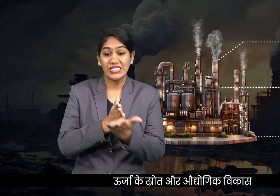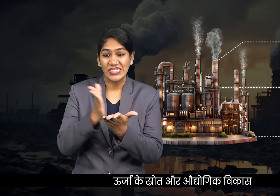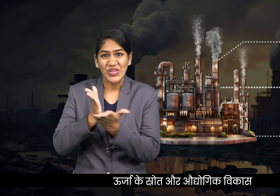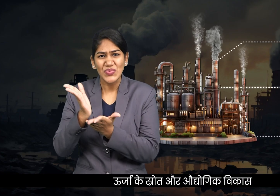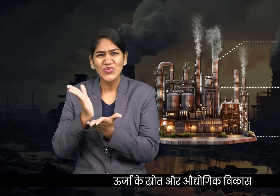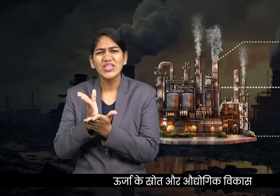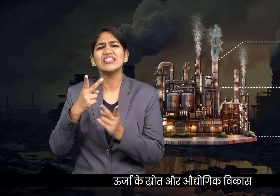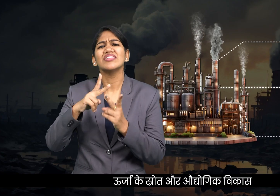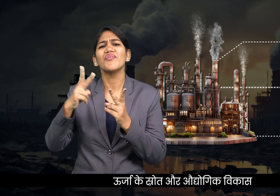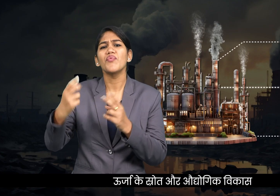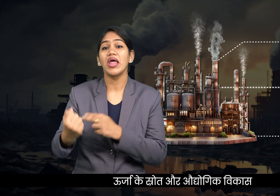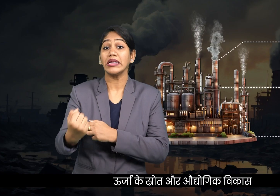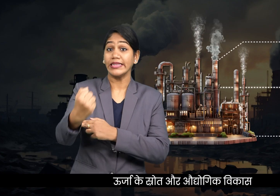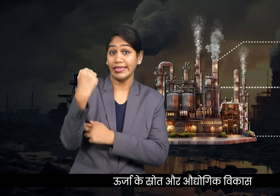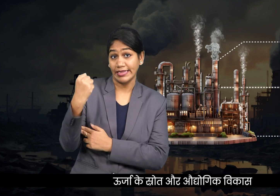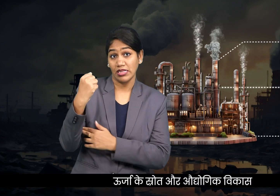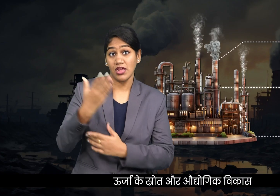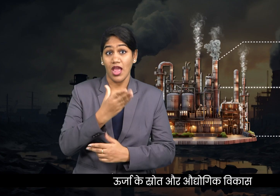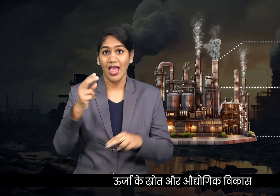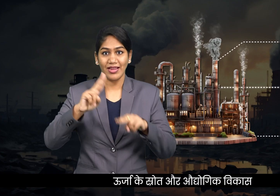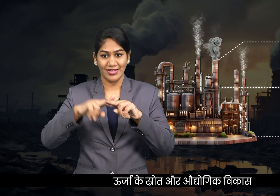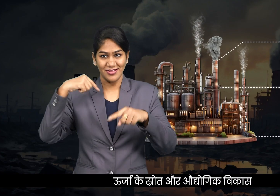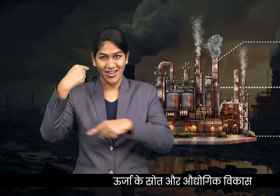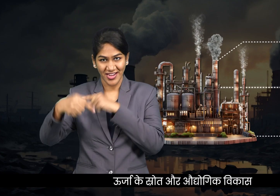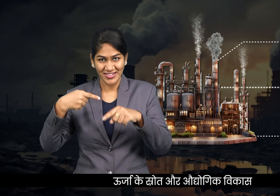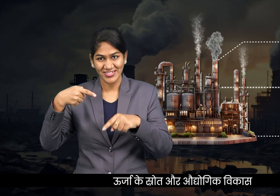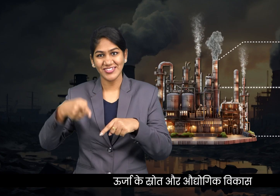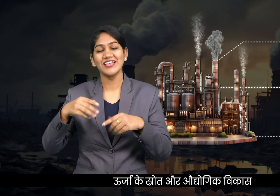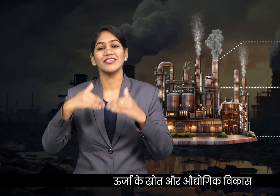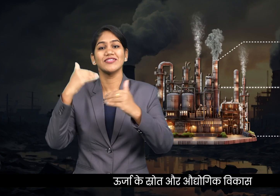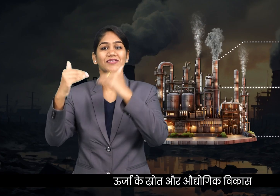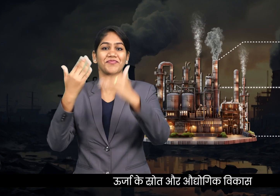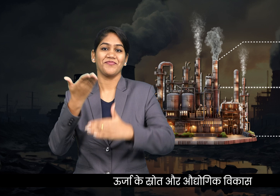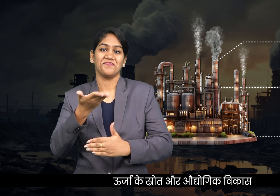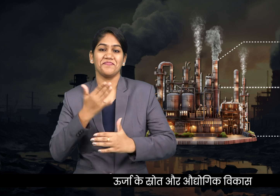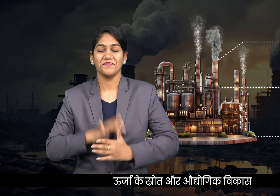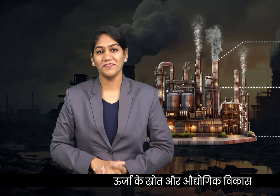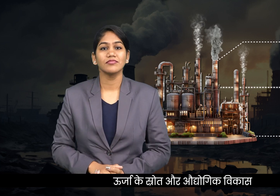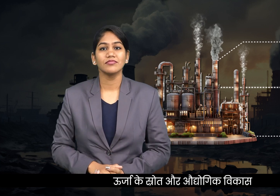ऊर्जा के स्रोत और औद्योगिक विकास।